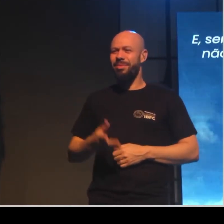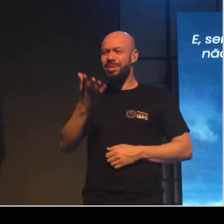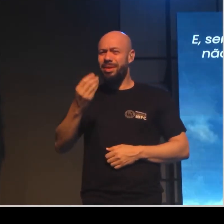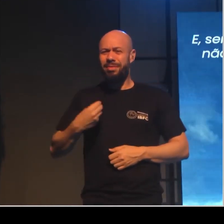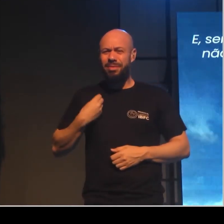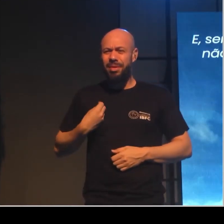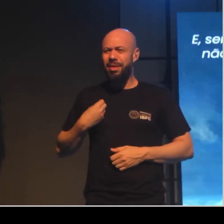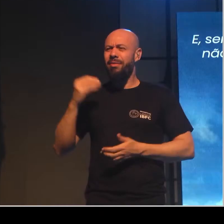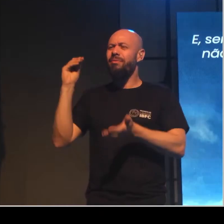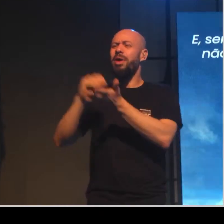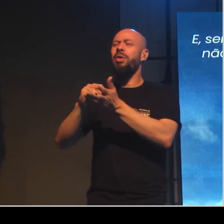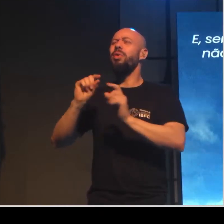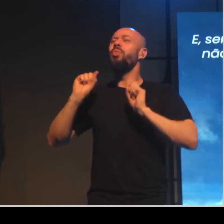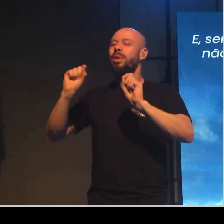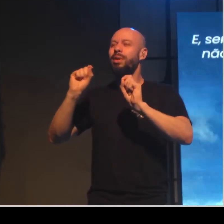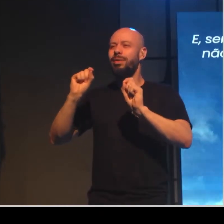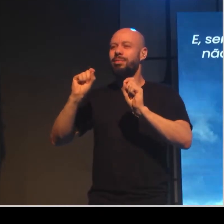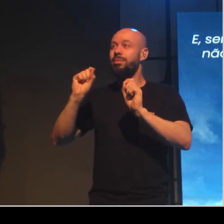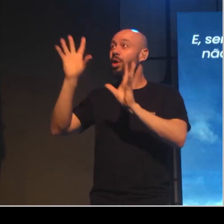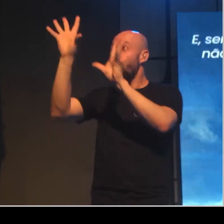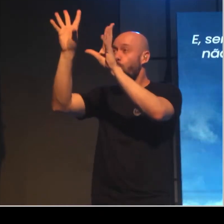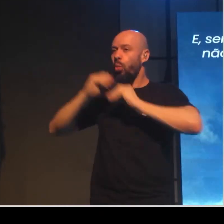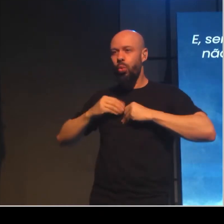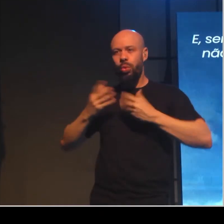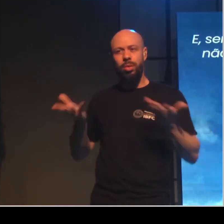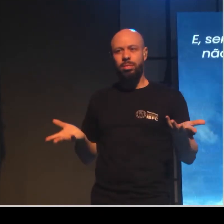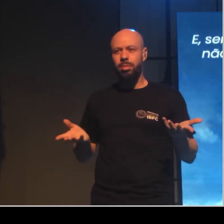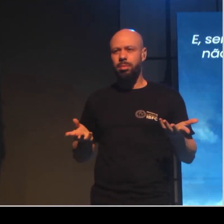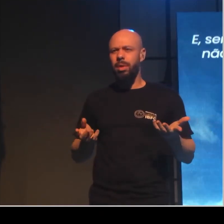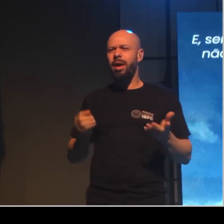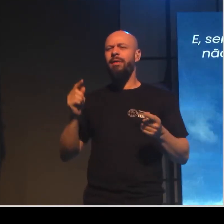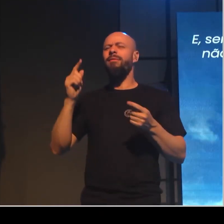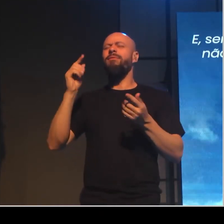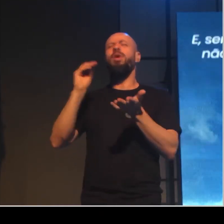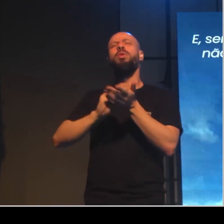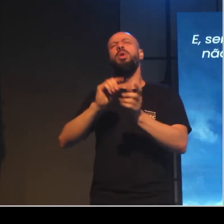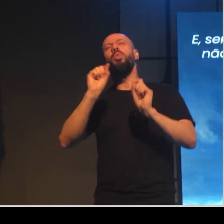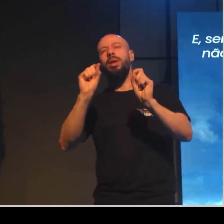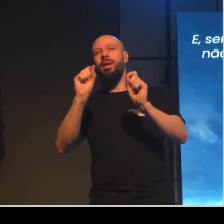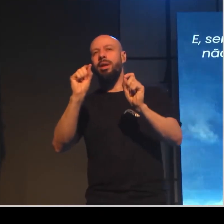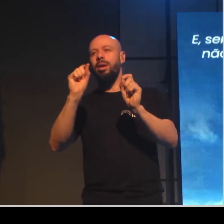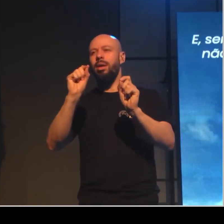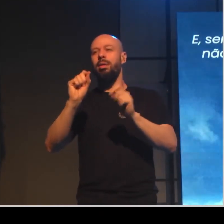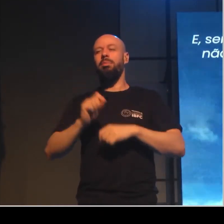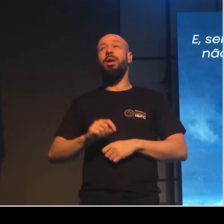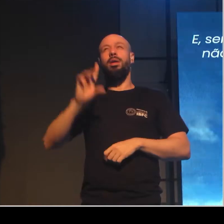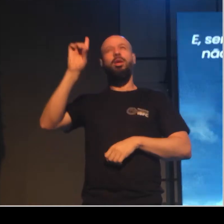O que falta você fazer para ser abençoado? Talvez cooperar com o plano de Deus?